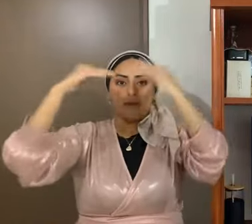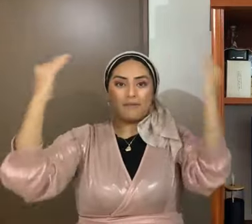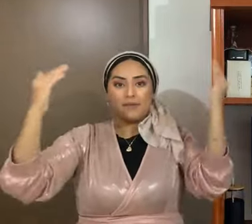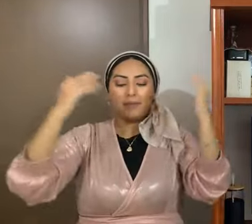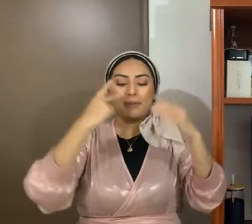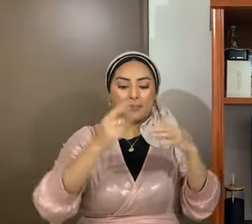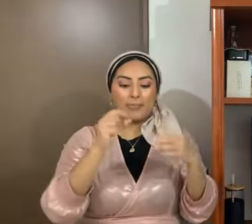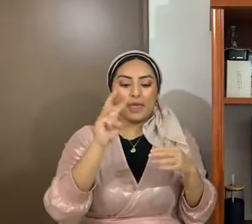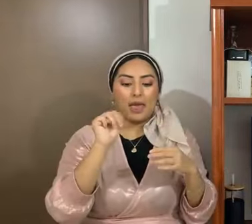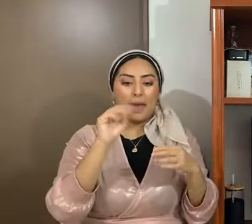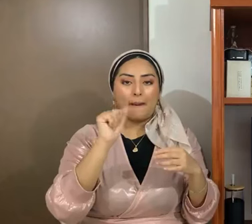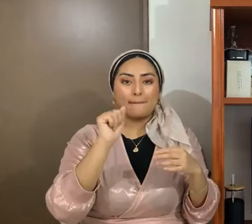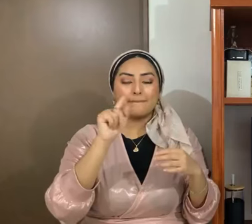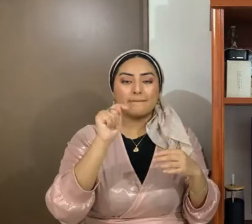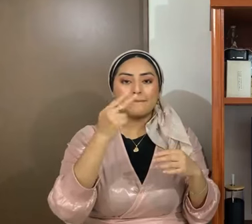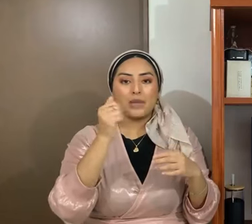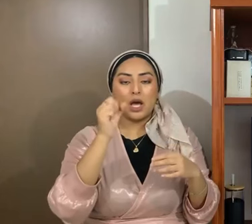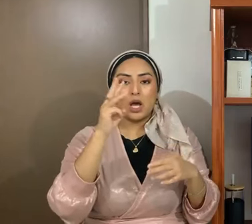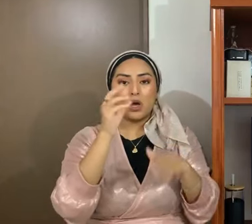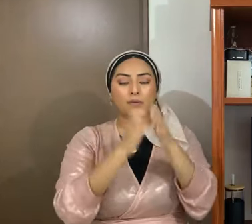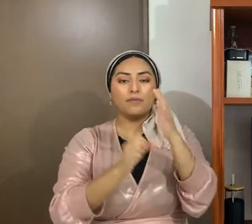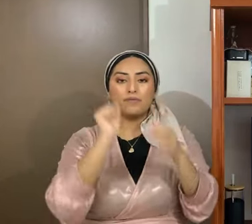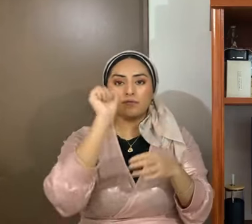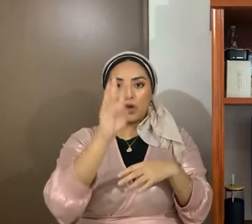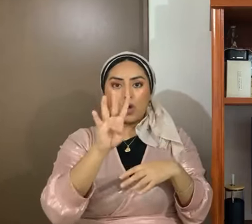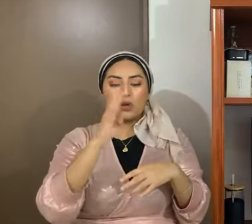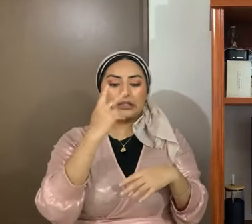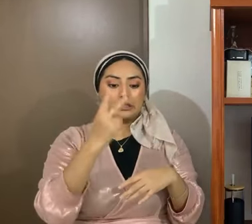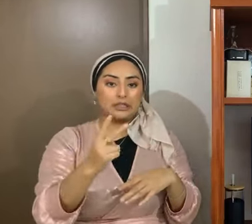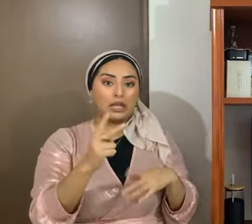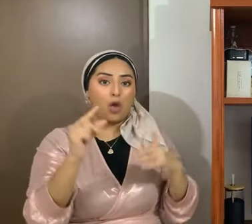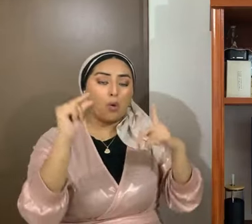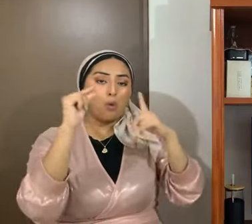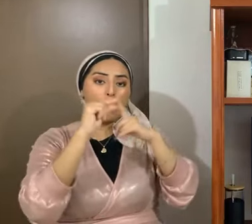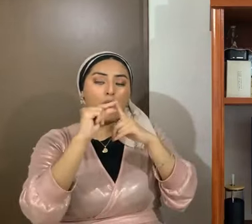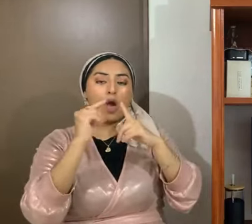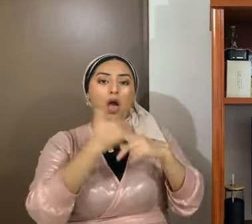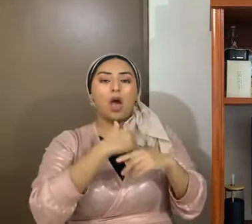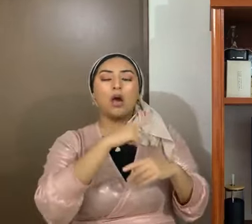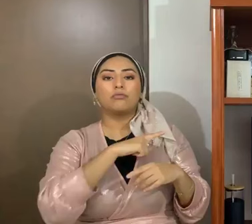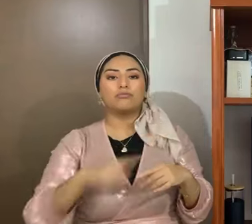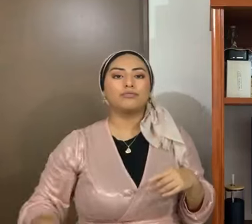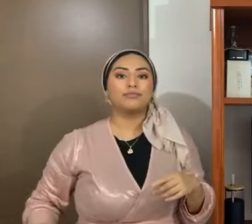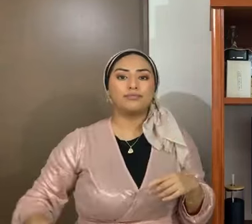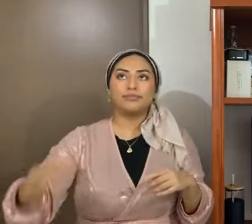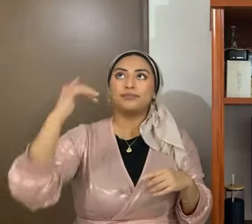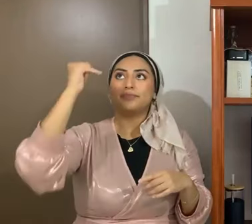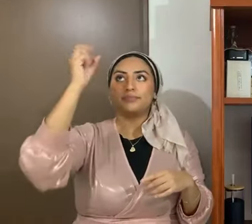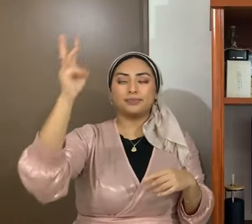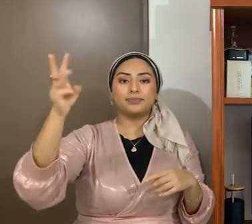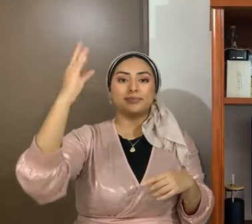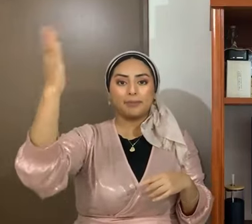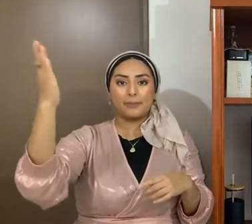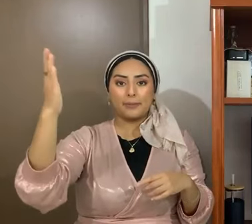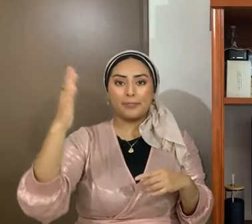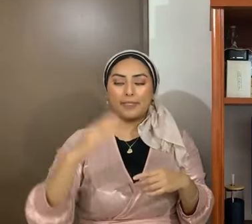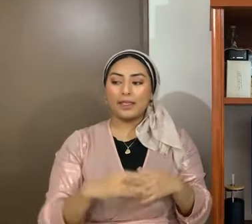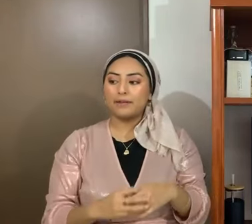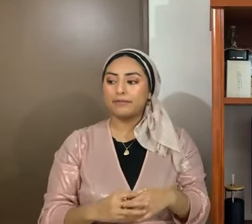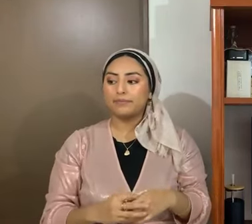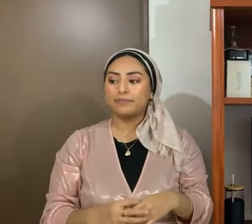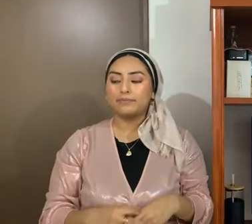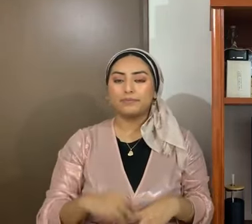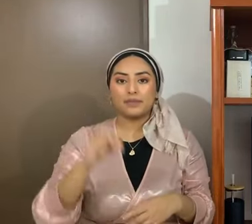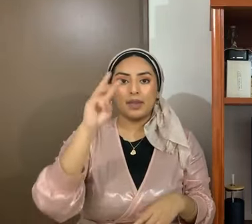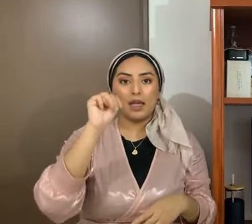4. Vamos a Mateo 4 y vamos a verlo de palabras de nuestro Adón Yahshua HaMashiach.